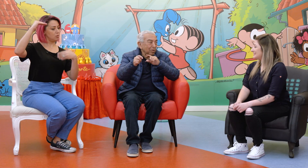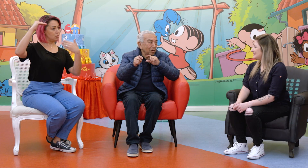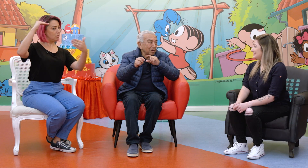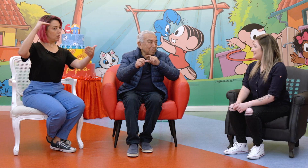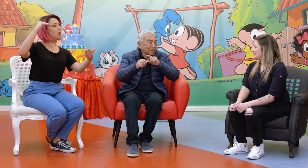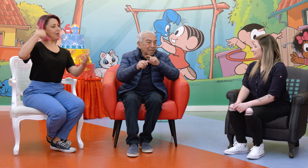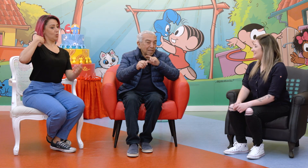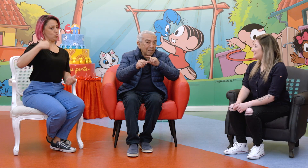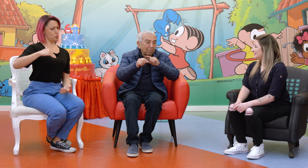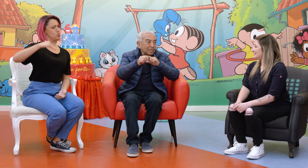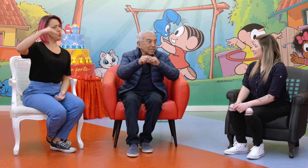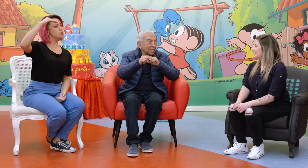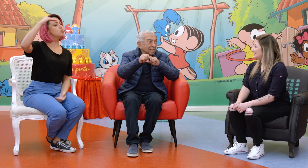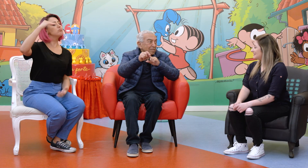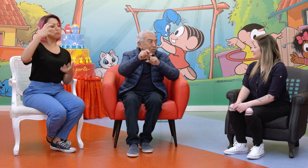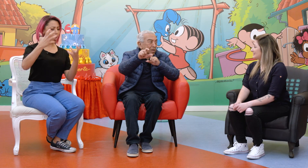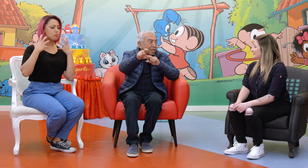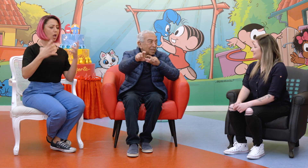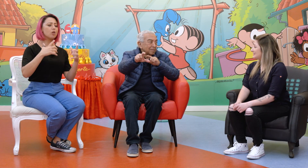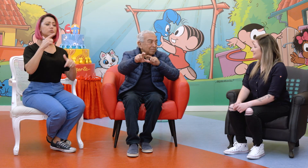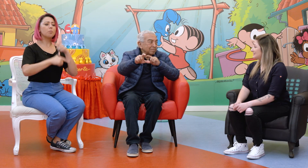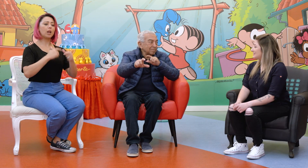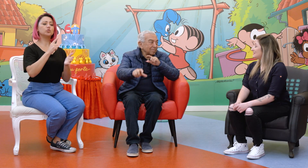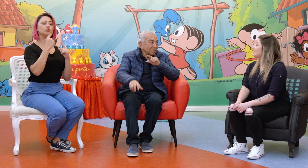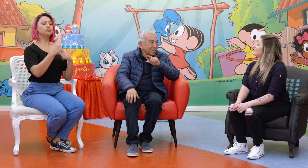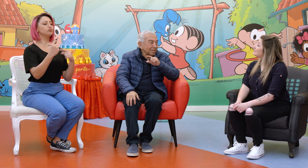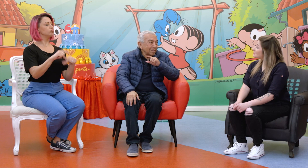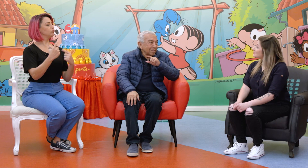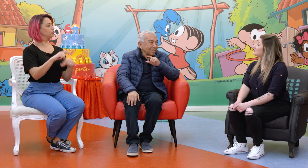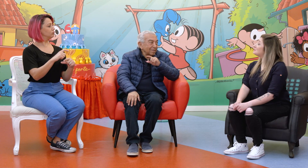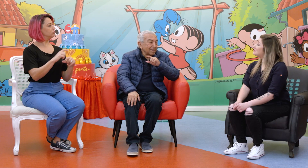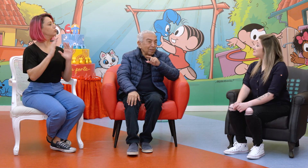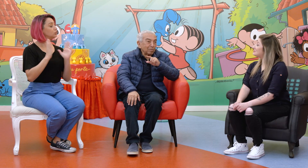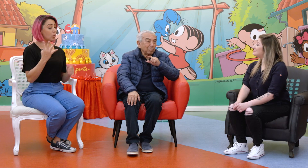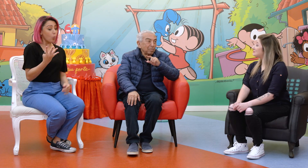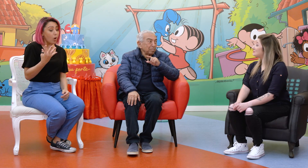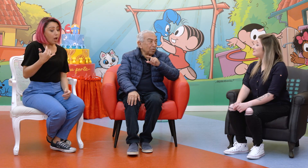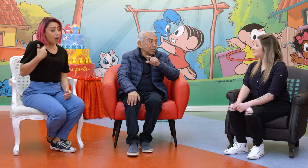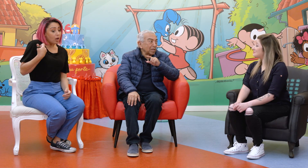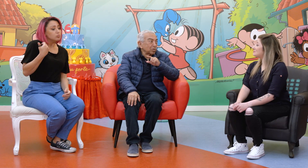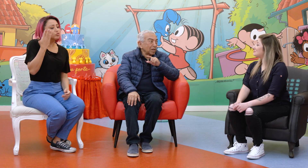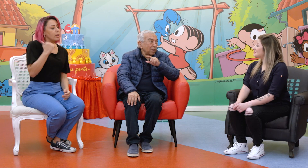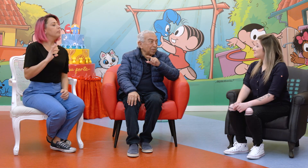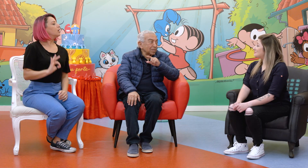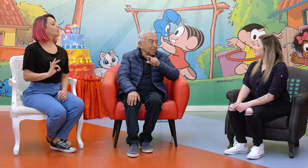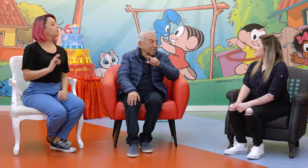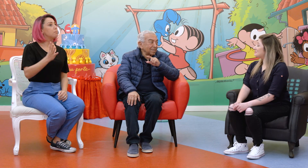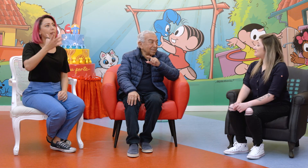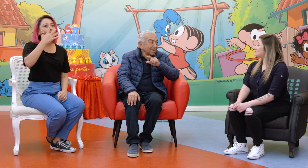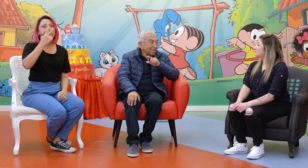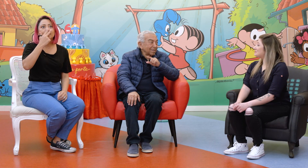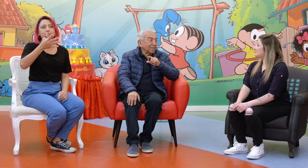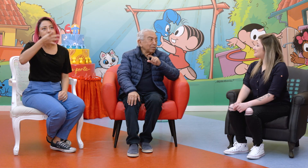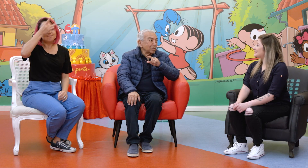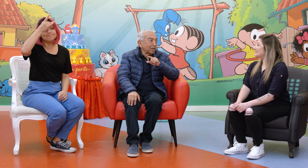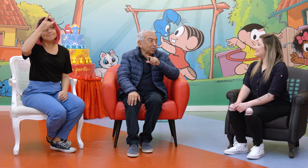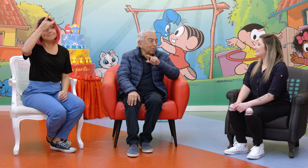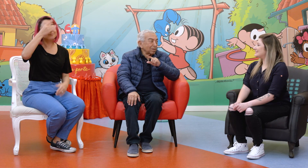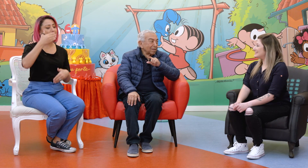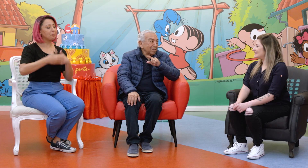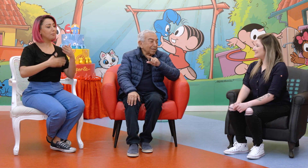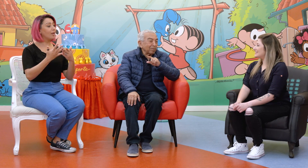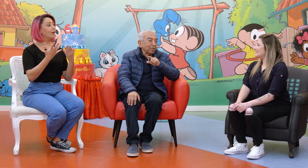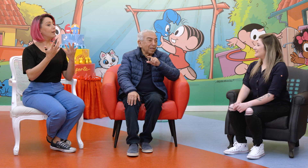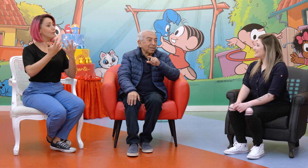fosse maior, fazer historinha. Então, eu botei isso na cabeça e deu